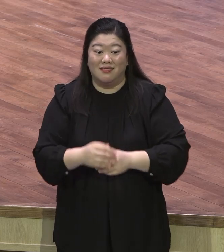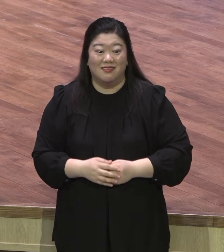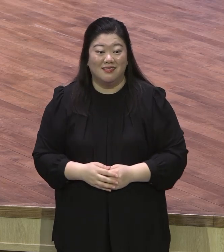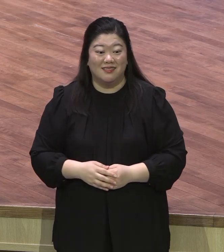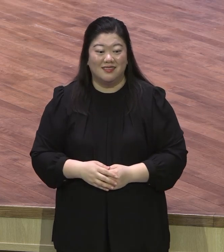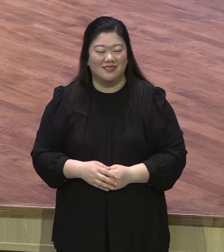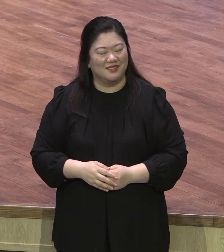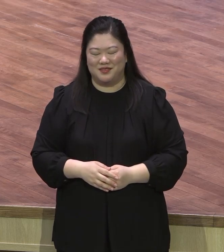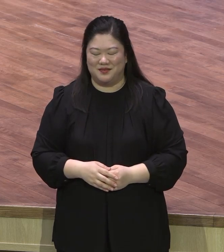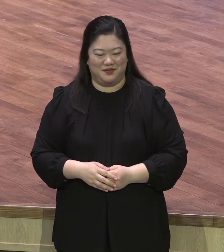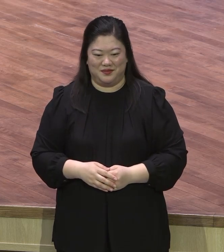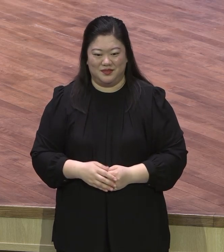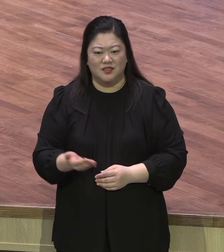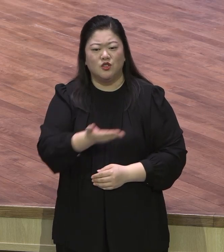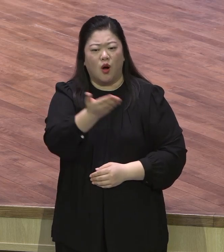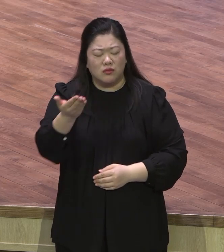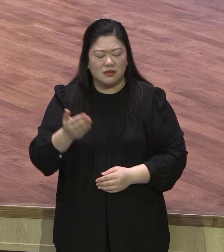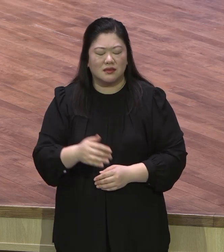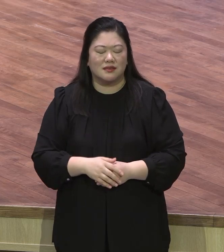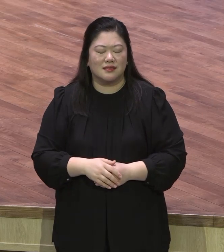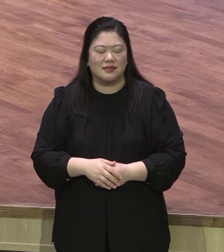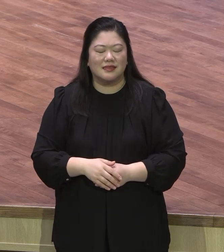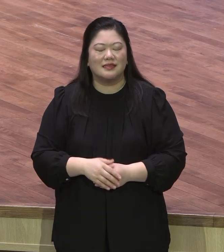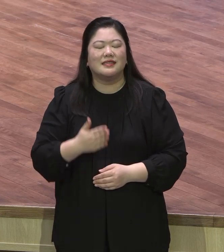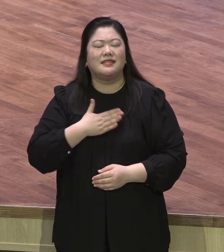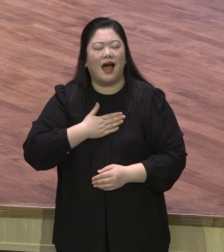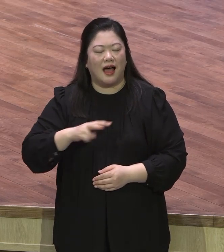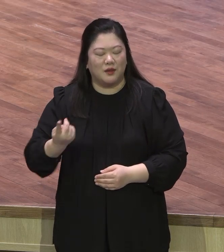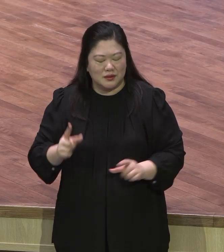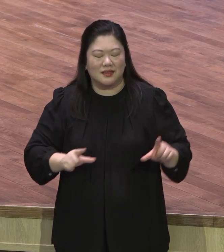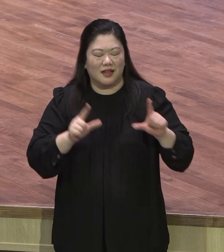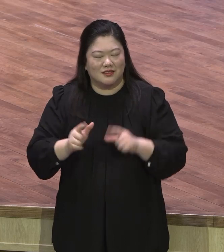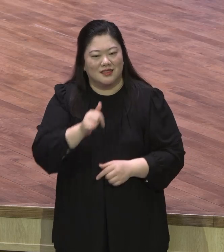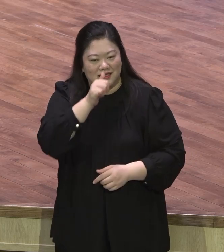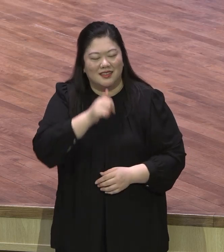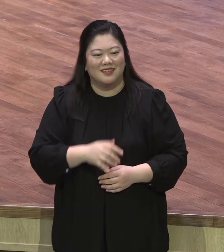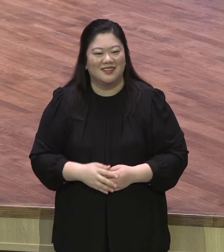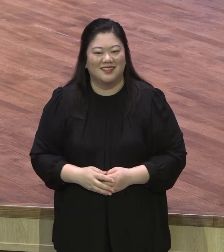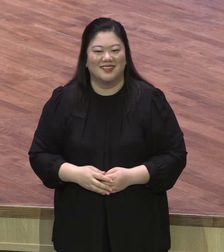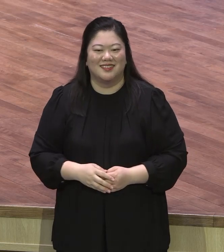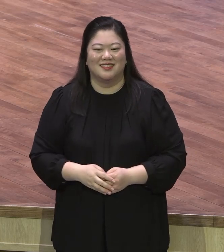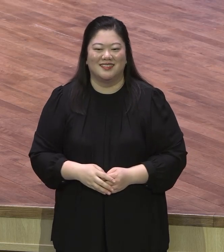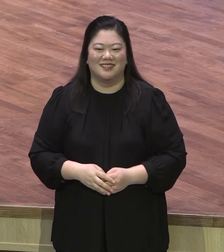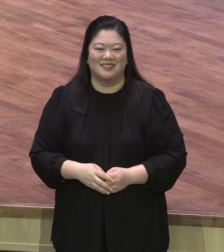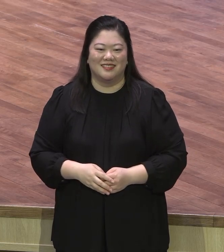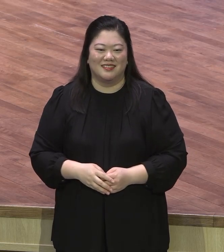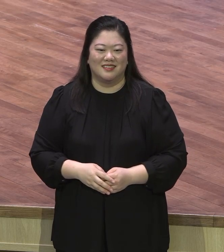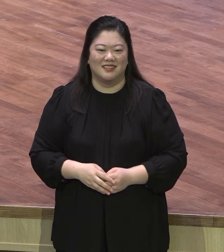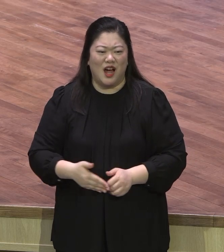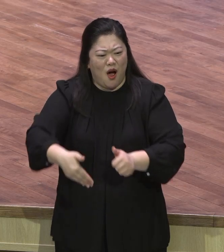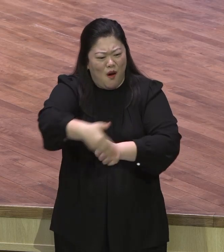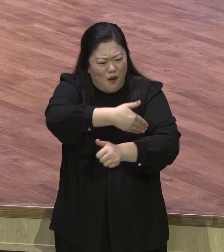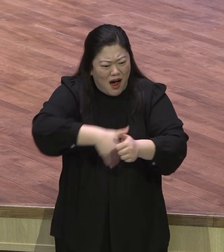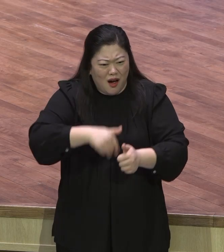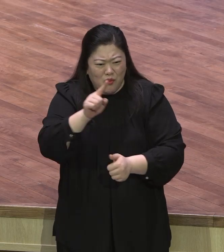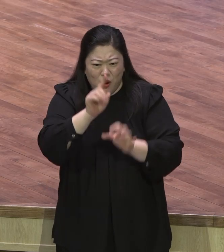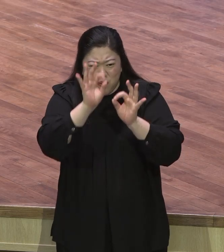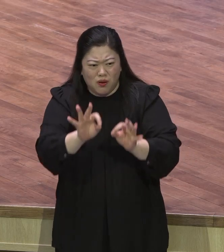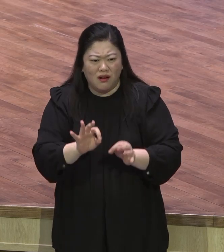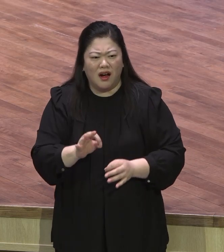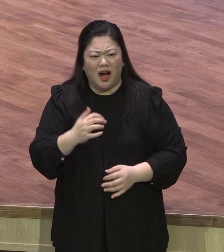누구를 안 삽니까? 다 살고 있어요. 여러분요. 환경 상관없다니까 환경 상관없어요.